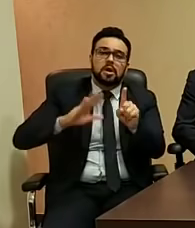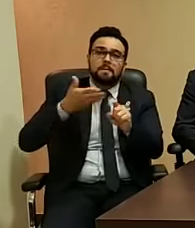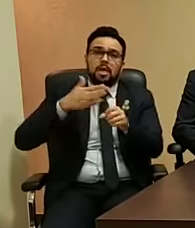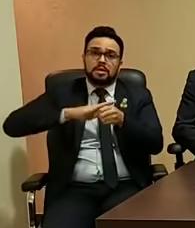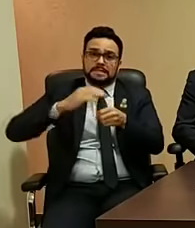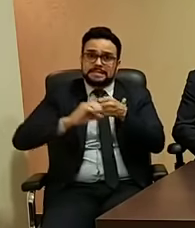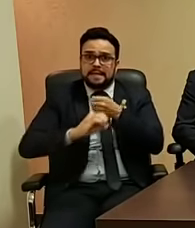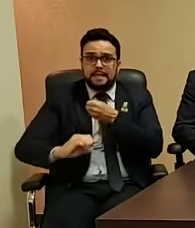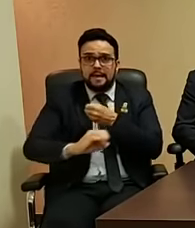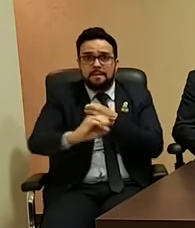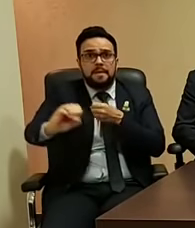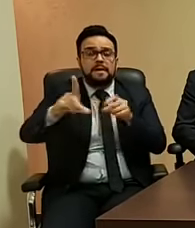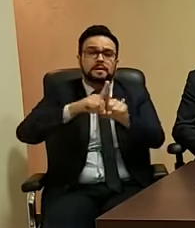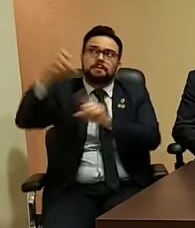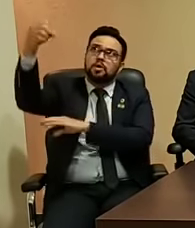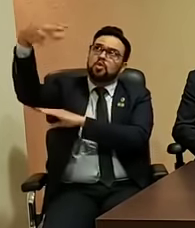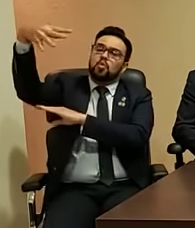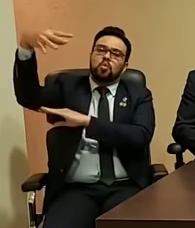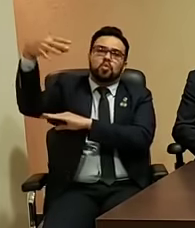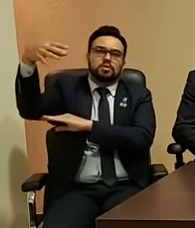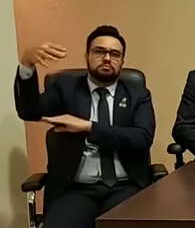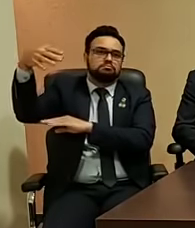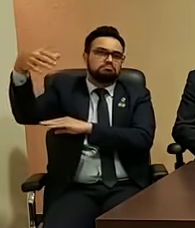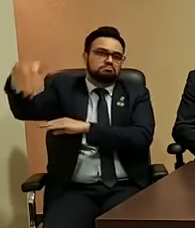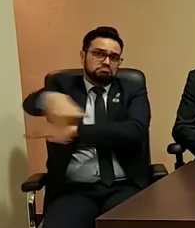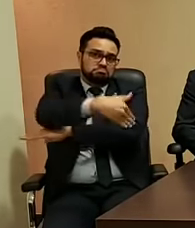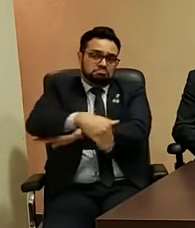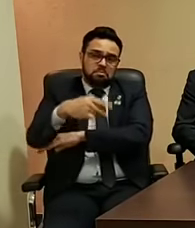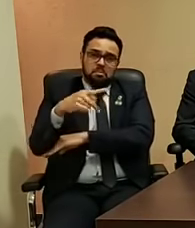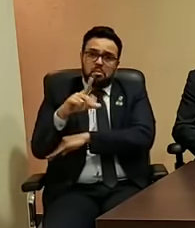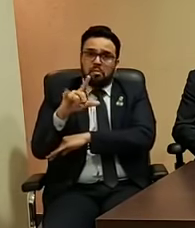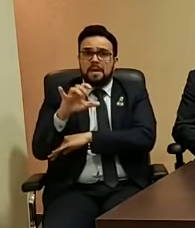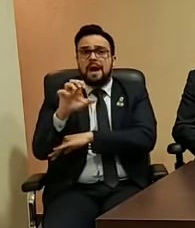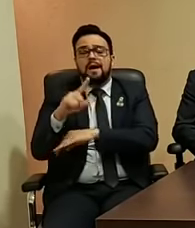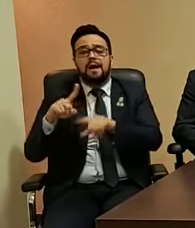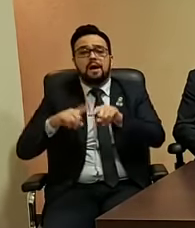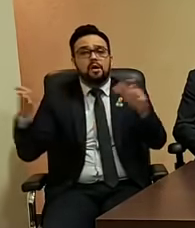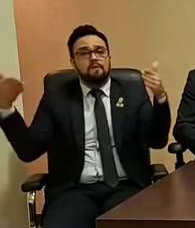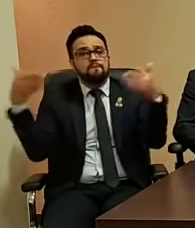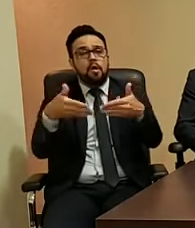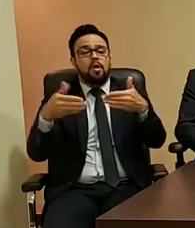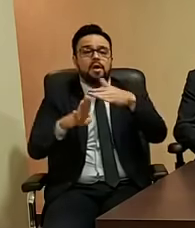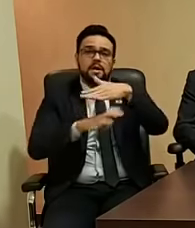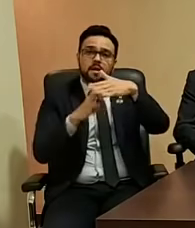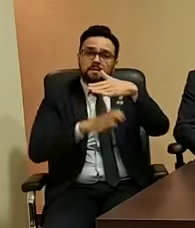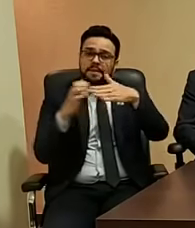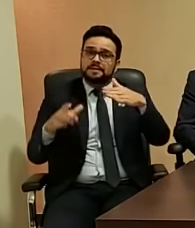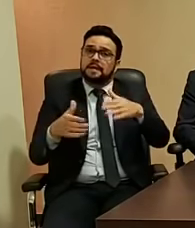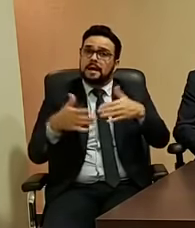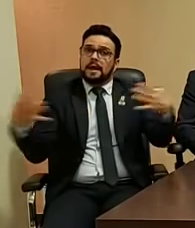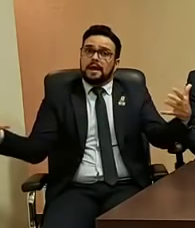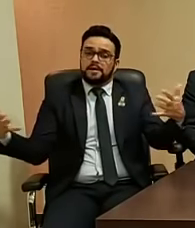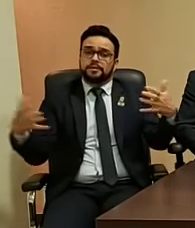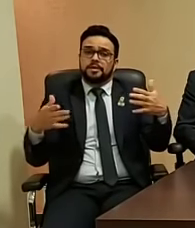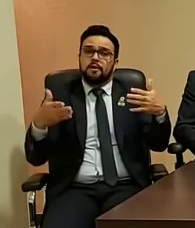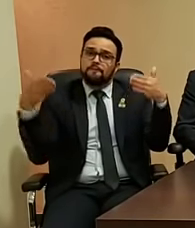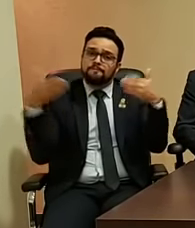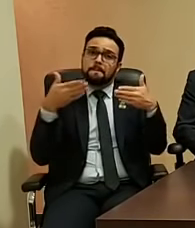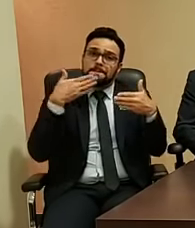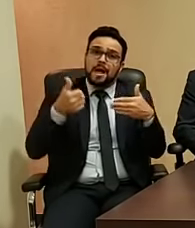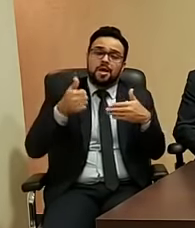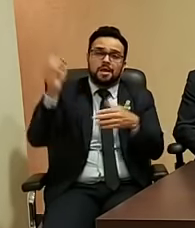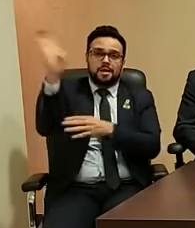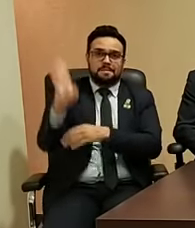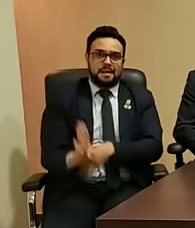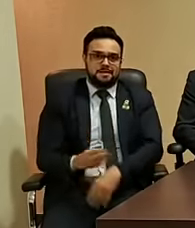do gás, botar iluminação pública. Então, pegar esse banco que estava focado no empresário grande e dar empréstimo subsidiado e focar em melhorar a vida do brasileiro,